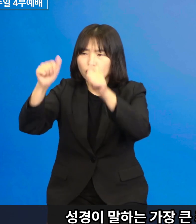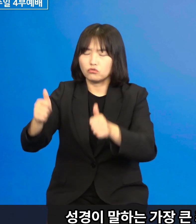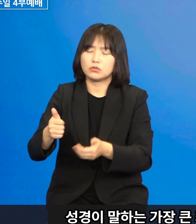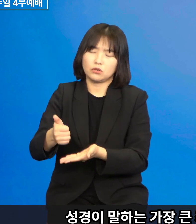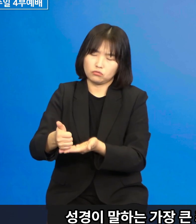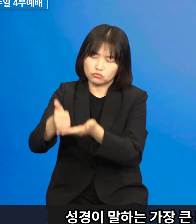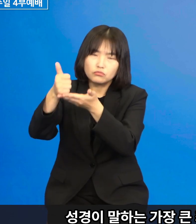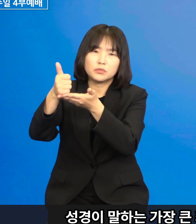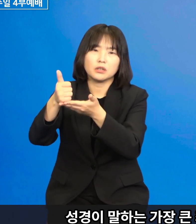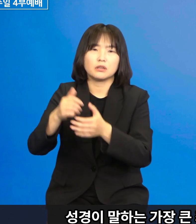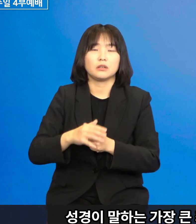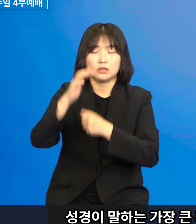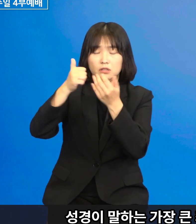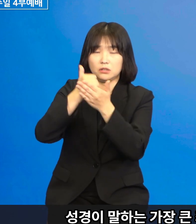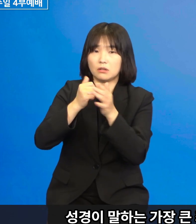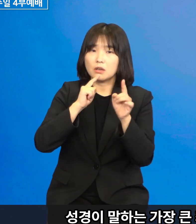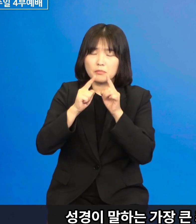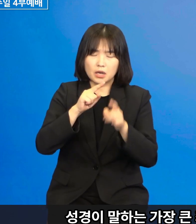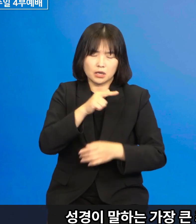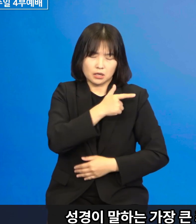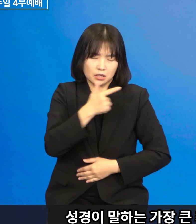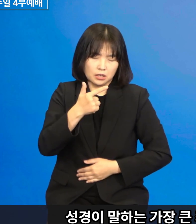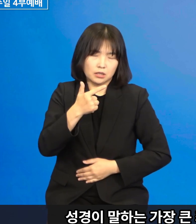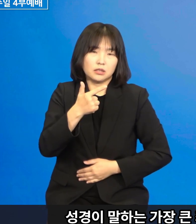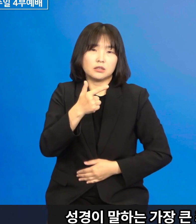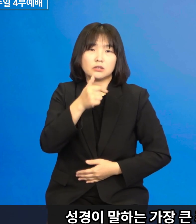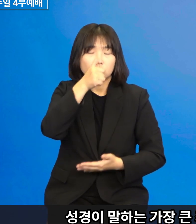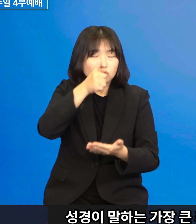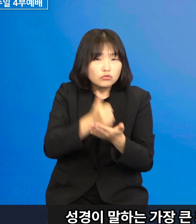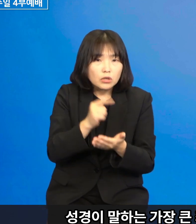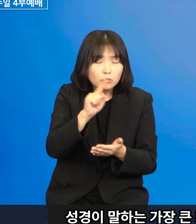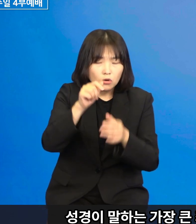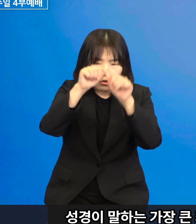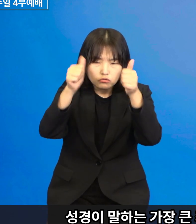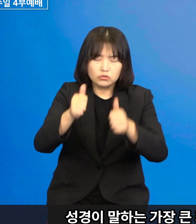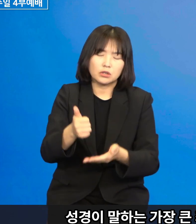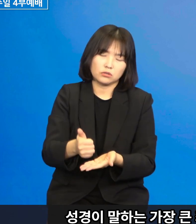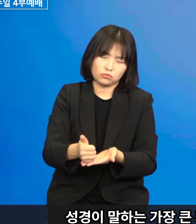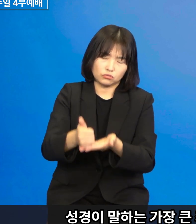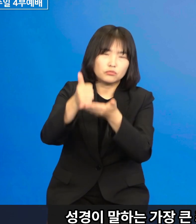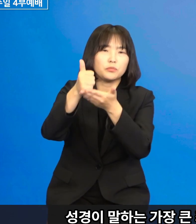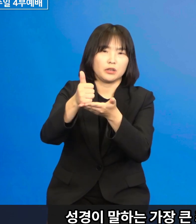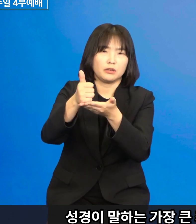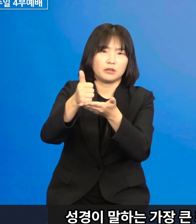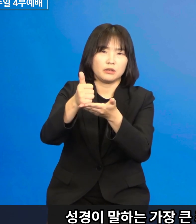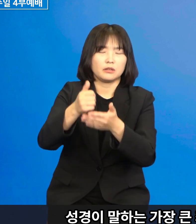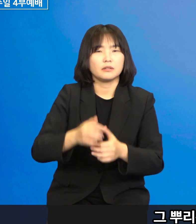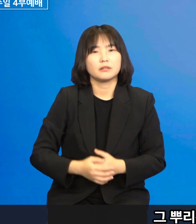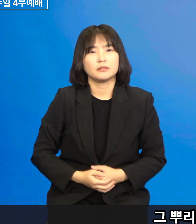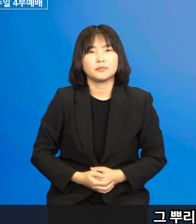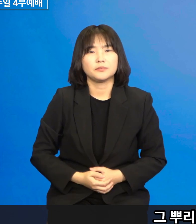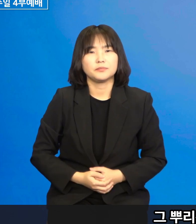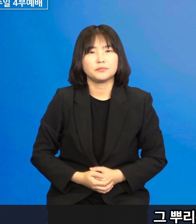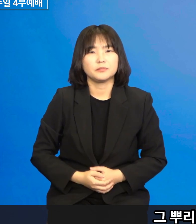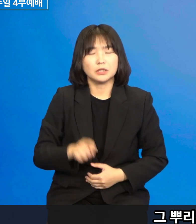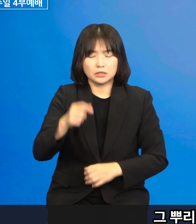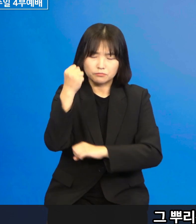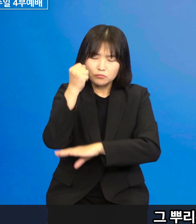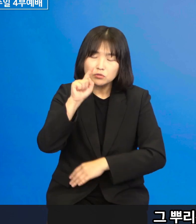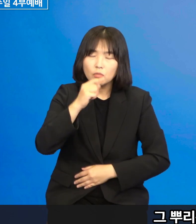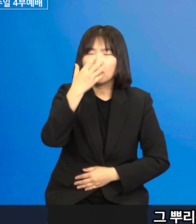성경이 말하는 가장 큰 죄, 우상 숭배입니다. 우상 숭배. 그 뿌리는